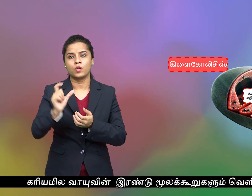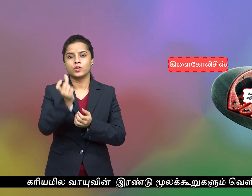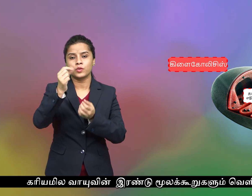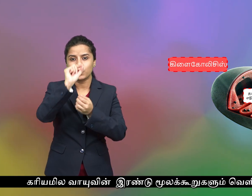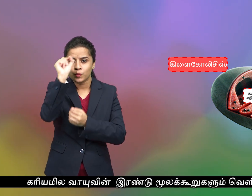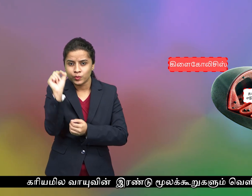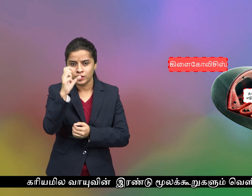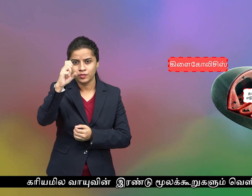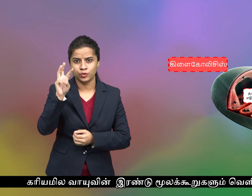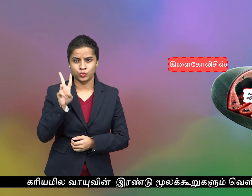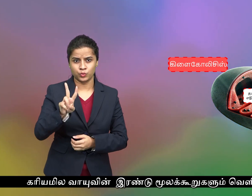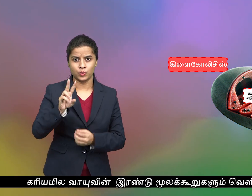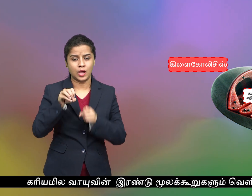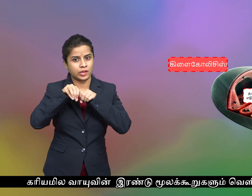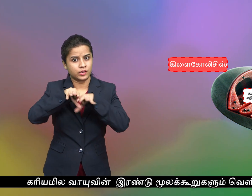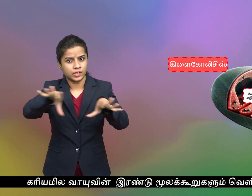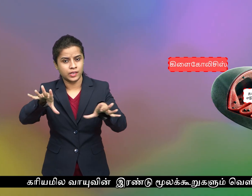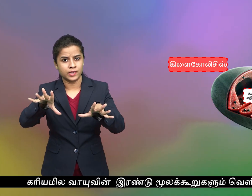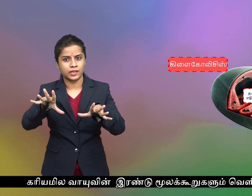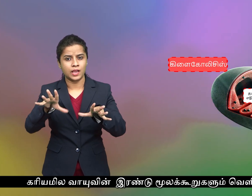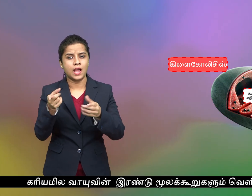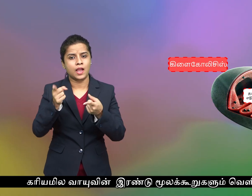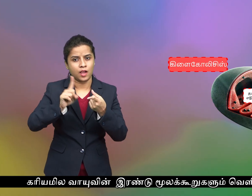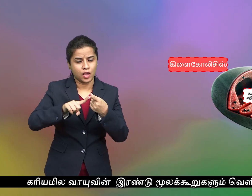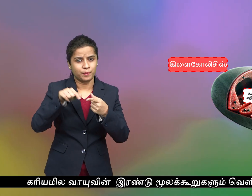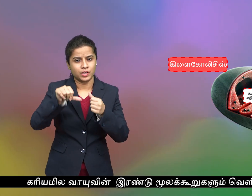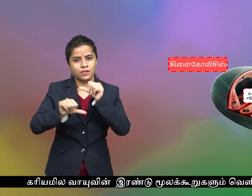வாயுவின் 2 மூலக்கூறுகளும் வெளியிடப்படுகின்றன.